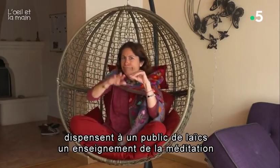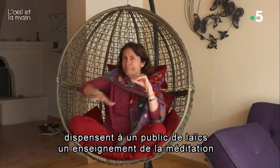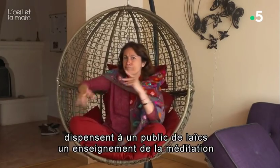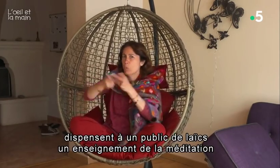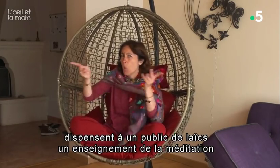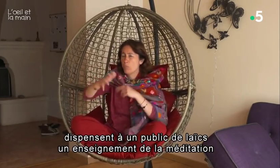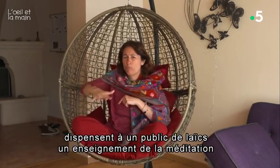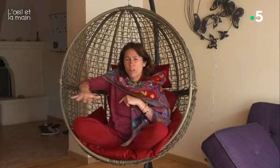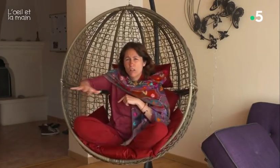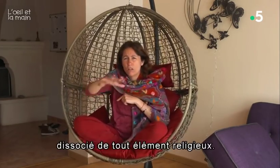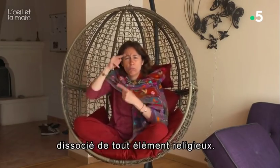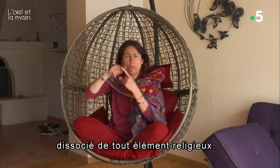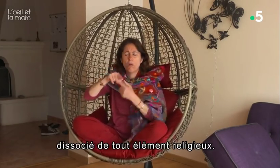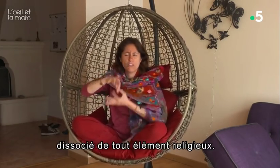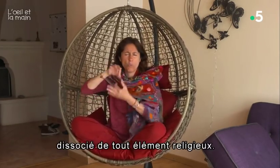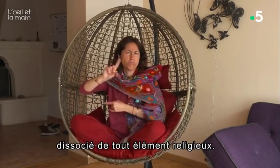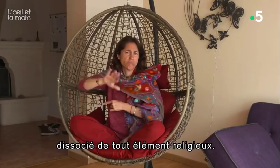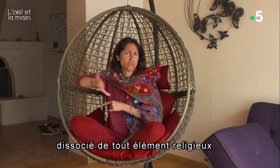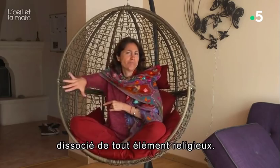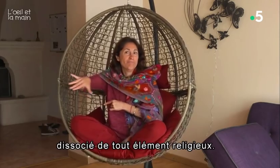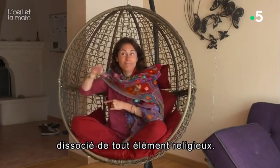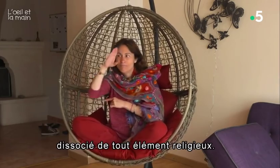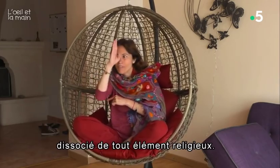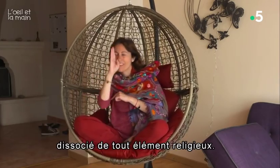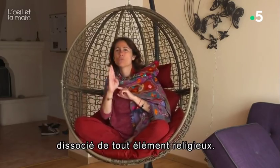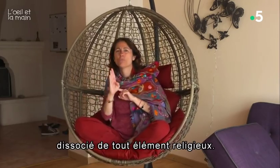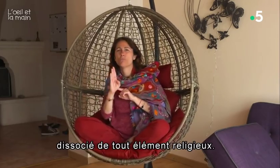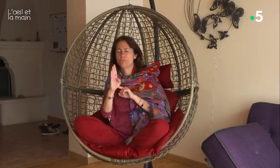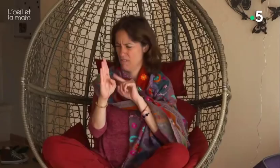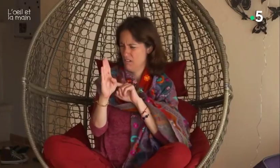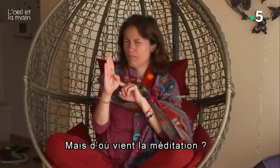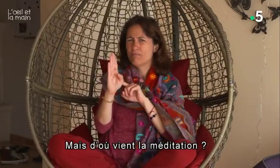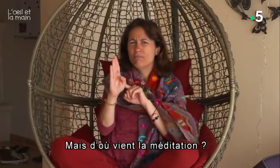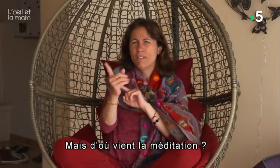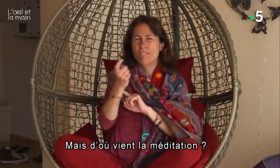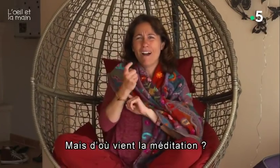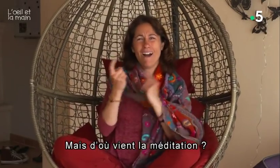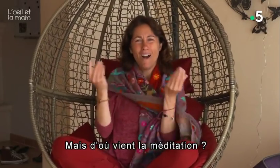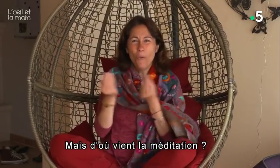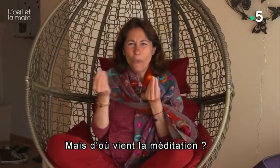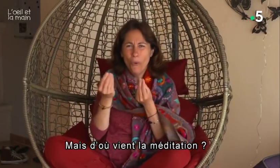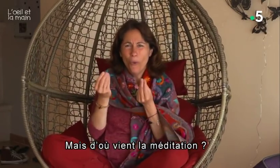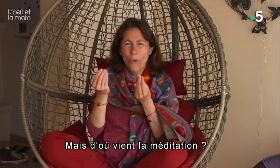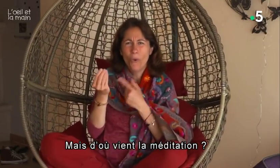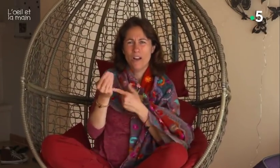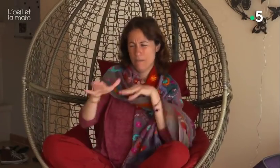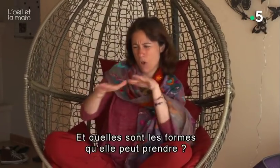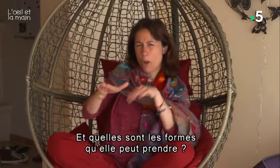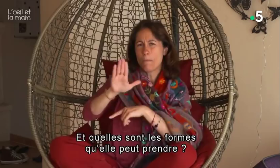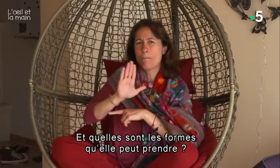de la méditation dissocié de tout élément religieux. Mais d'où vient la méditation? Et quelles sont